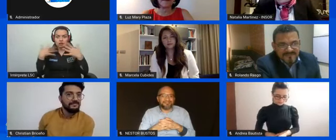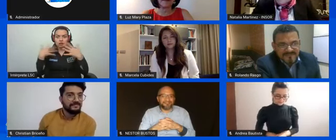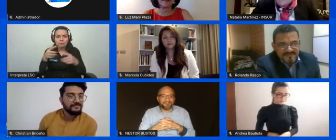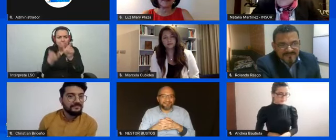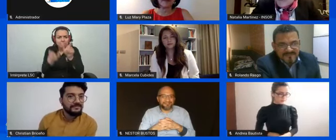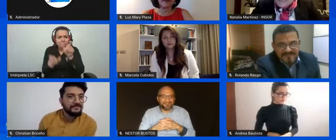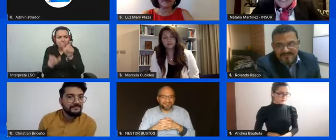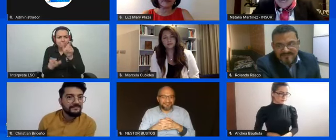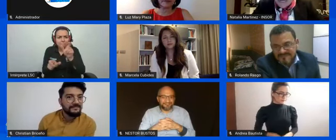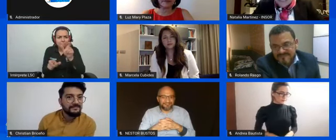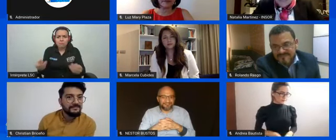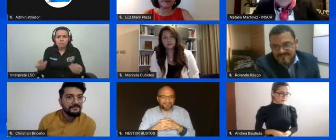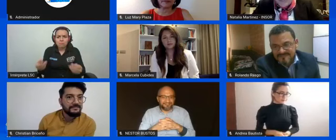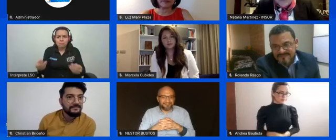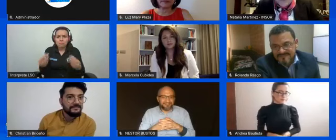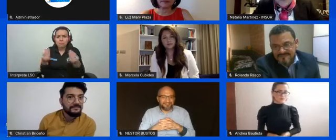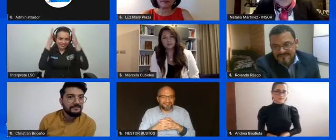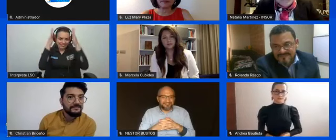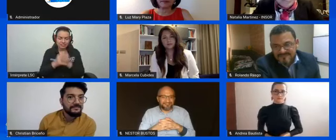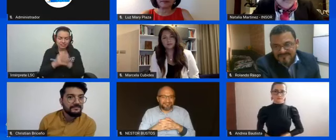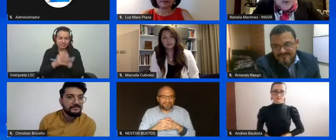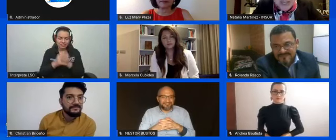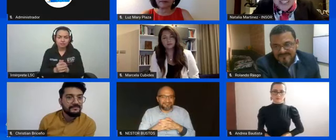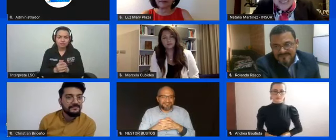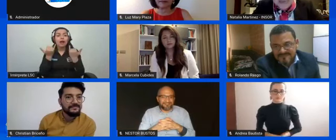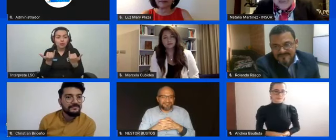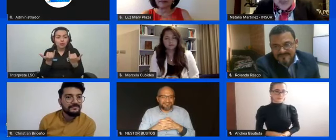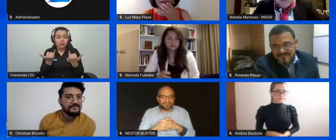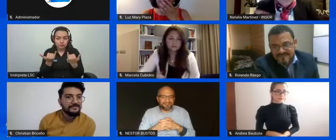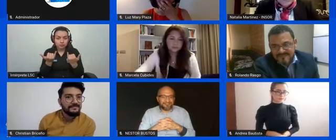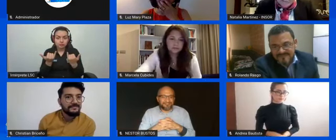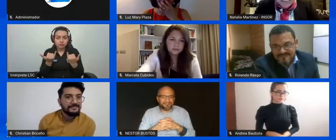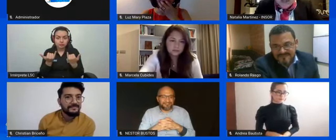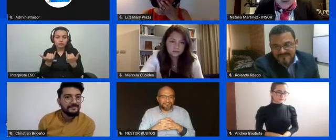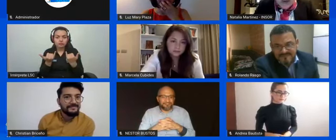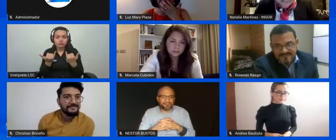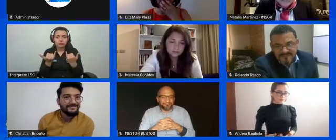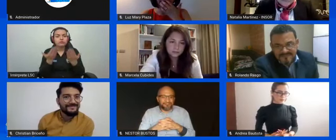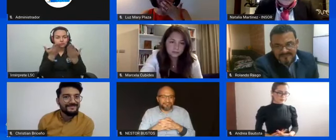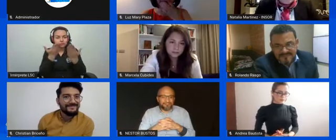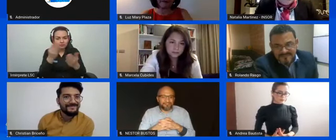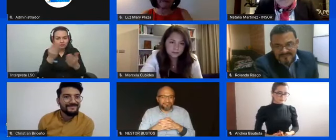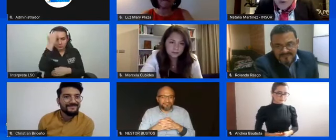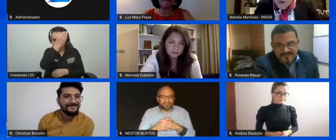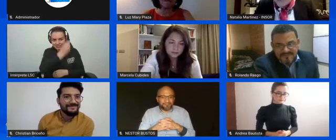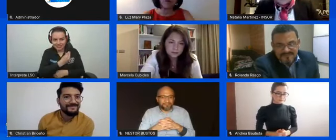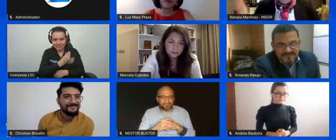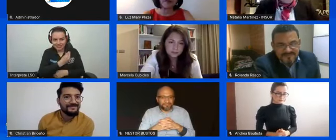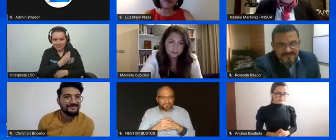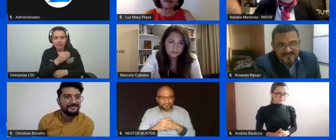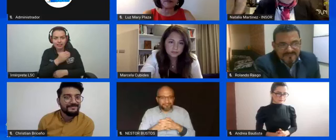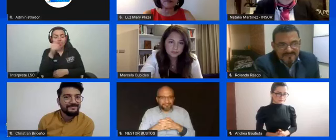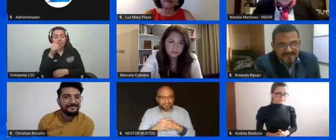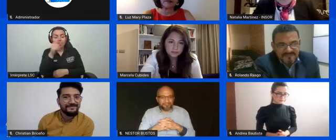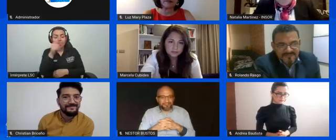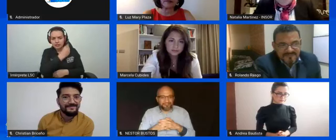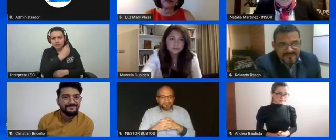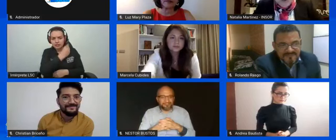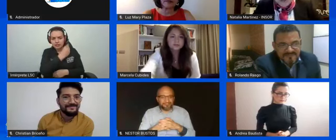Ahora yo quisiera entonces hablar con Marcela Cubides. Marcela llegó hace relativamente poco al instituto,